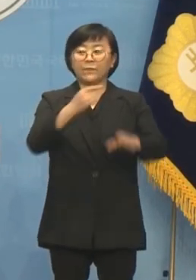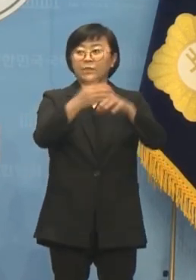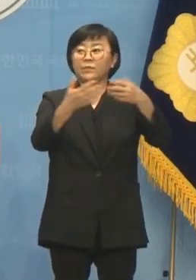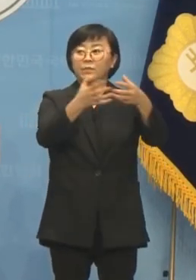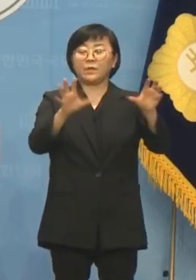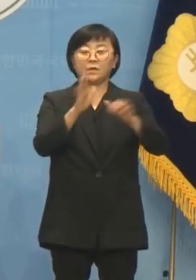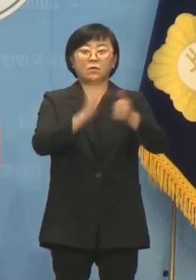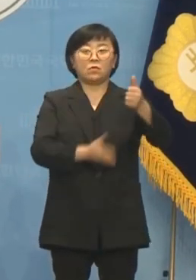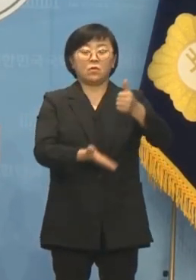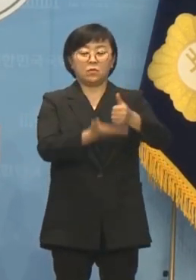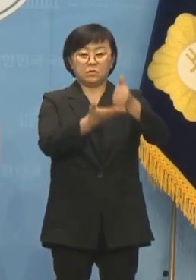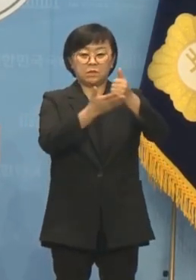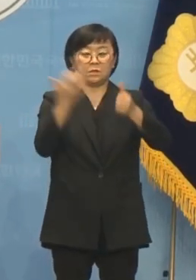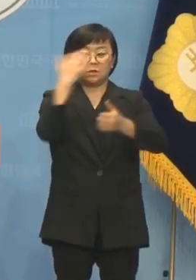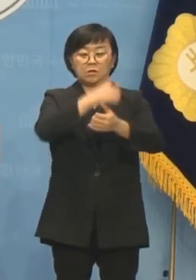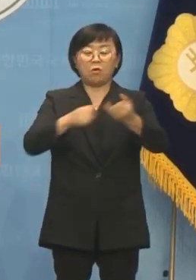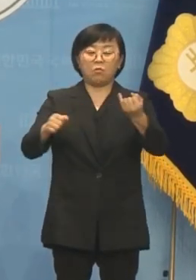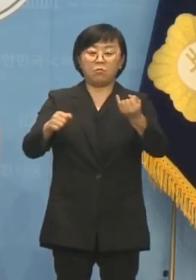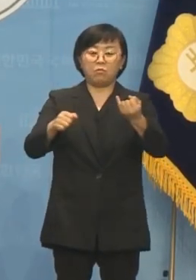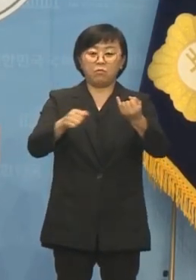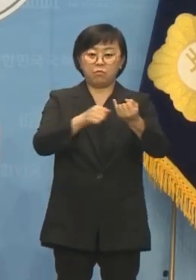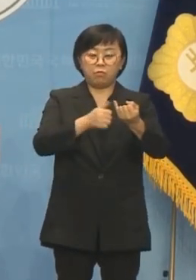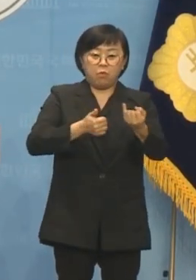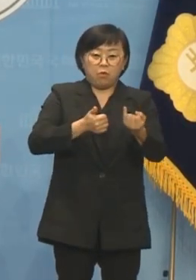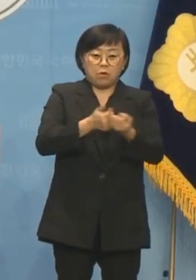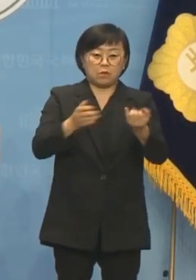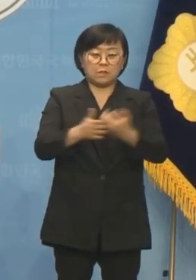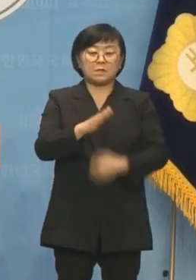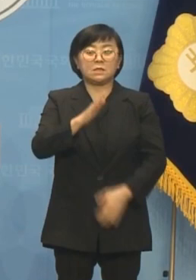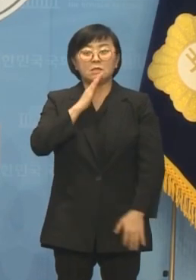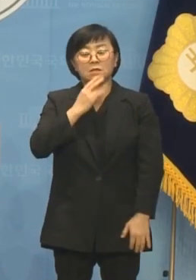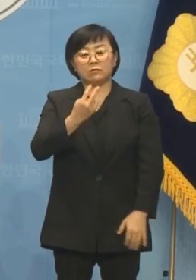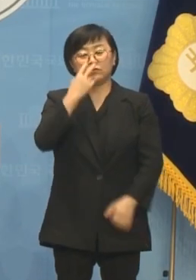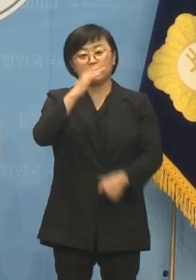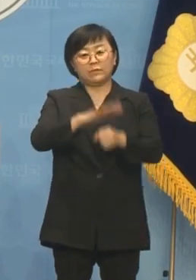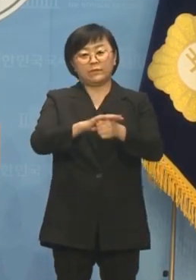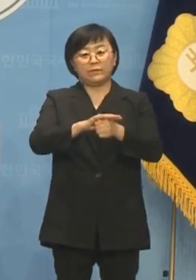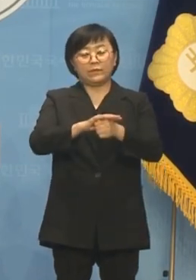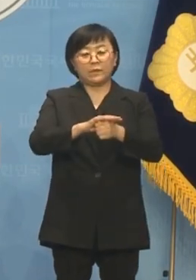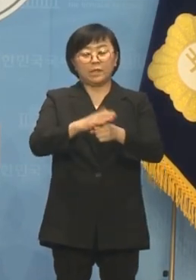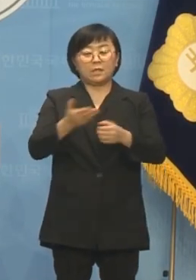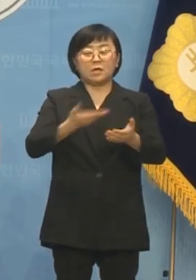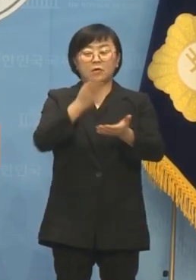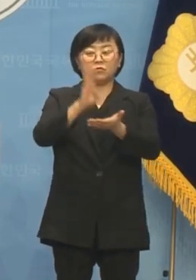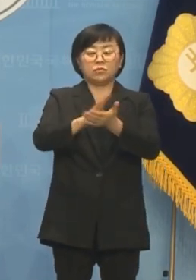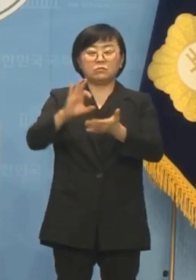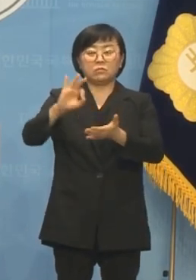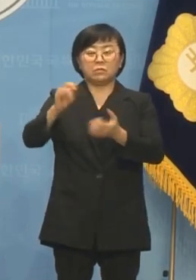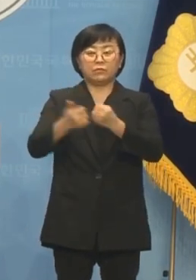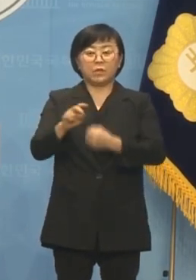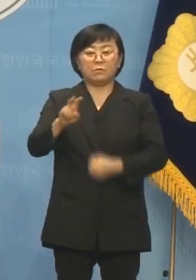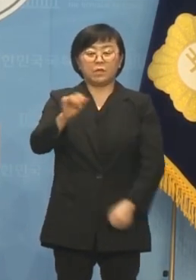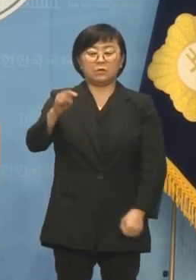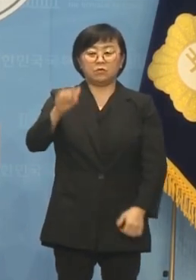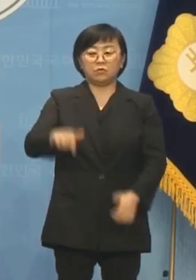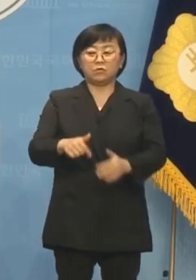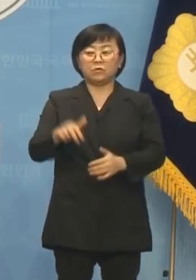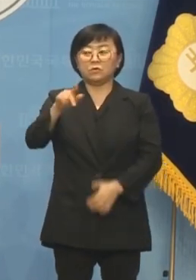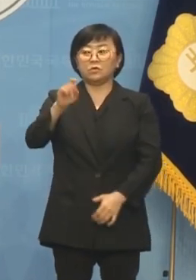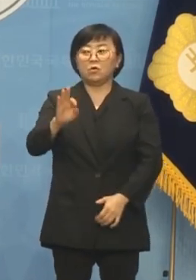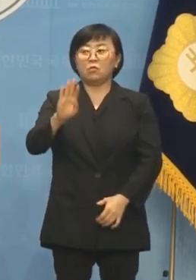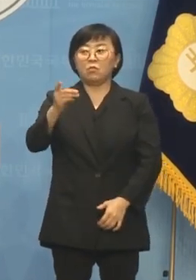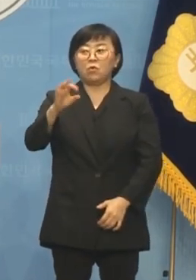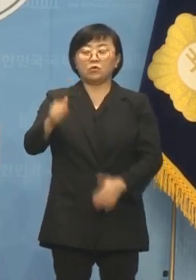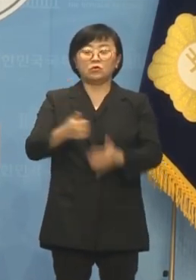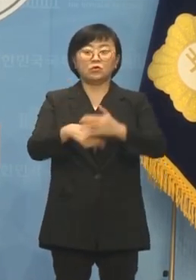더불어민주당 공천에서 성폭력 논란이 점입가경입니다. 강북을 공천해서 미투 논란으로 정봉주 후보가